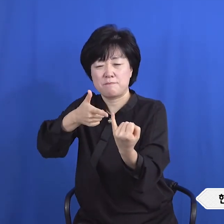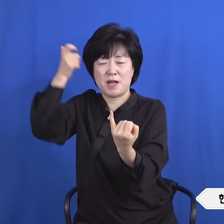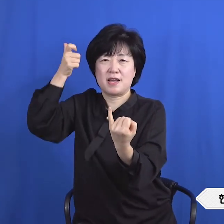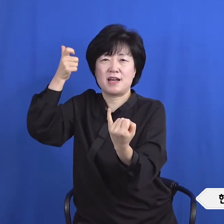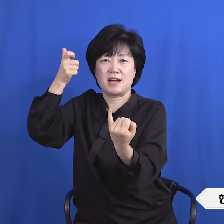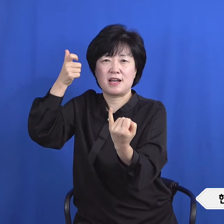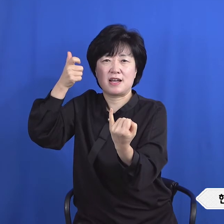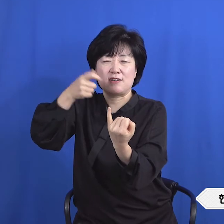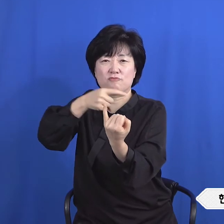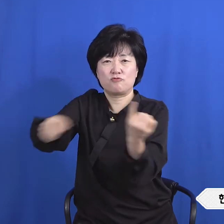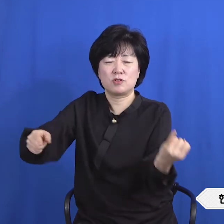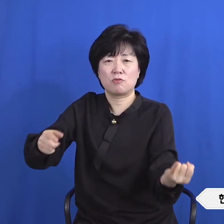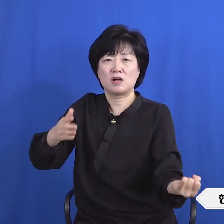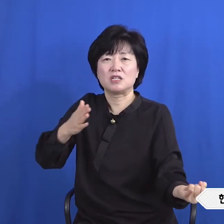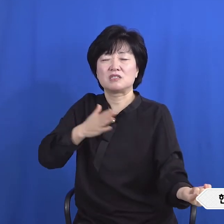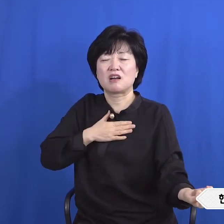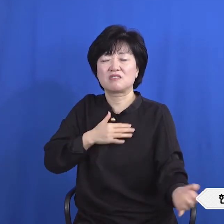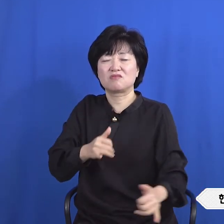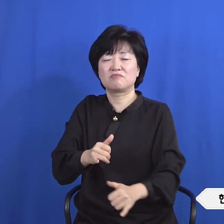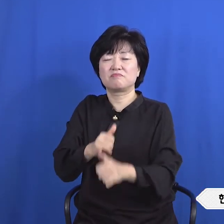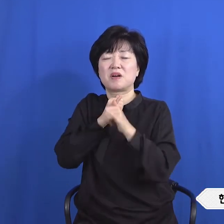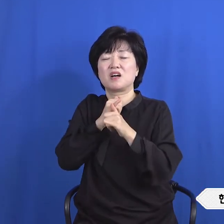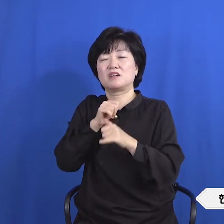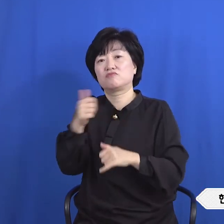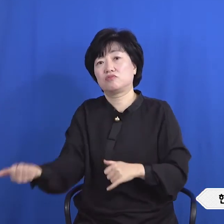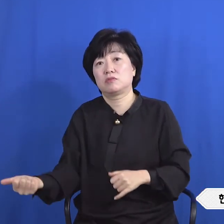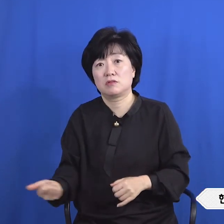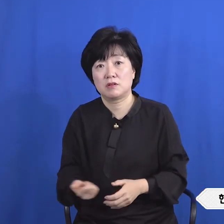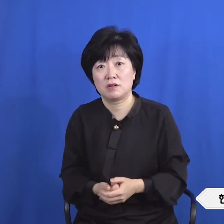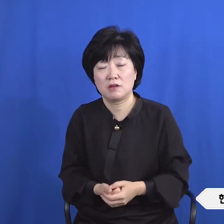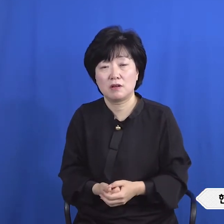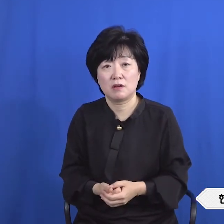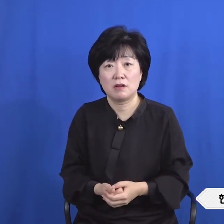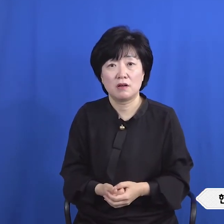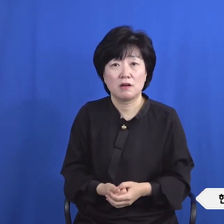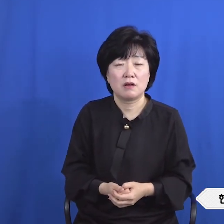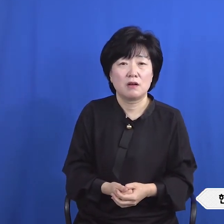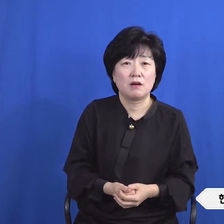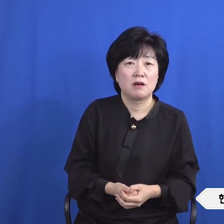쏴 죽이고 자기도 자살해서 죽고 말았습니다.